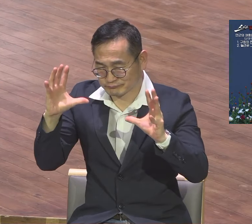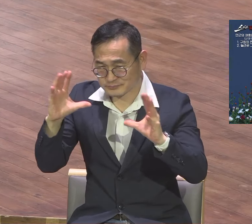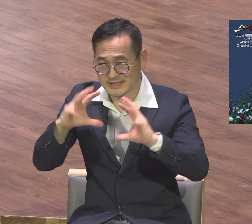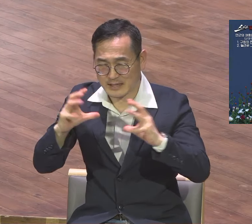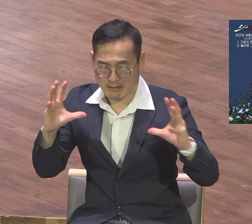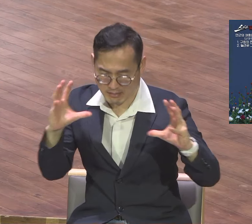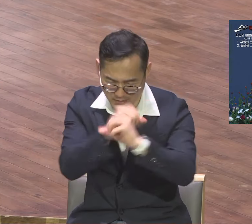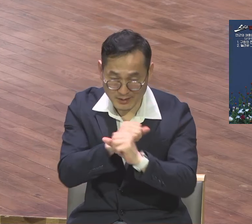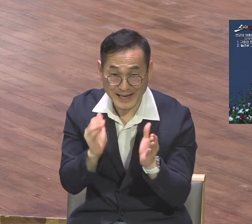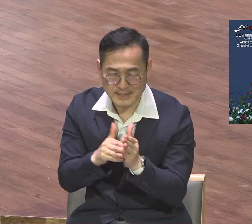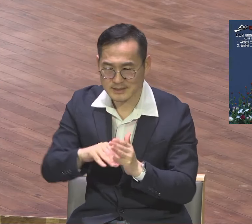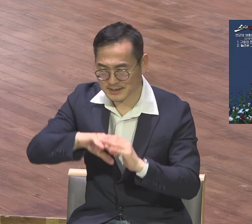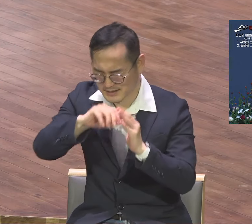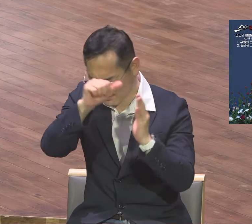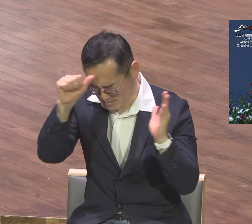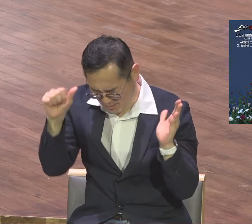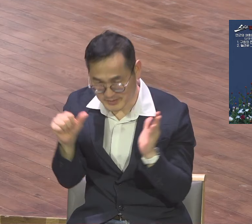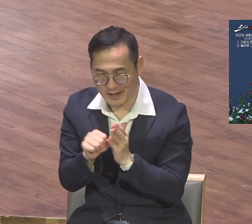영원하신 하나님이시다.